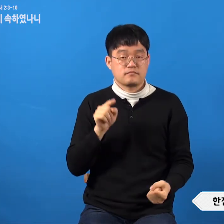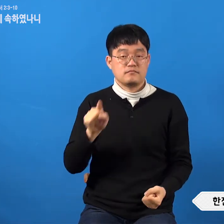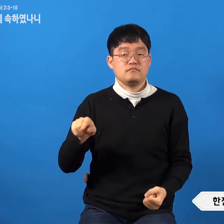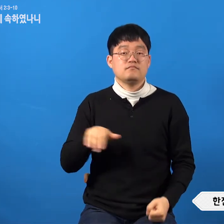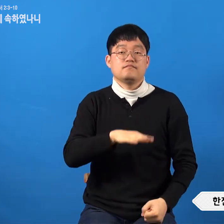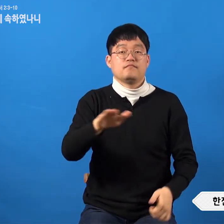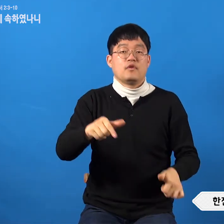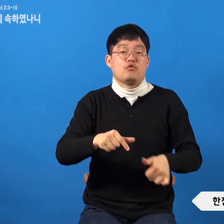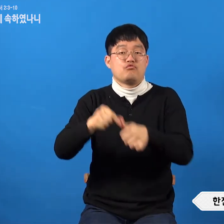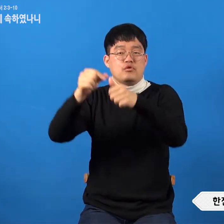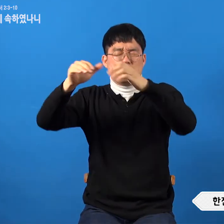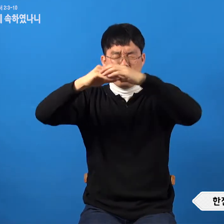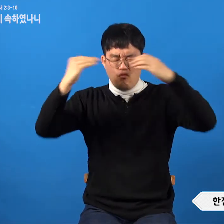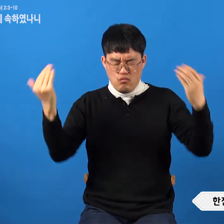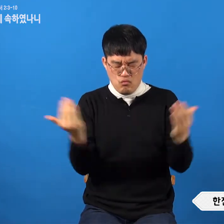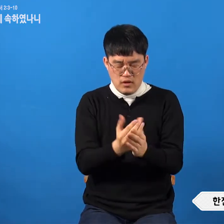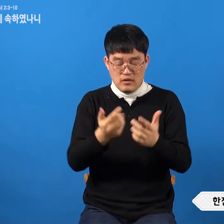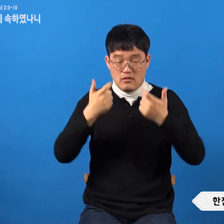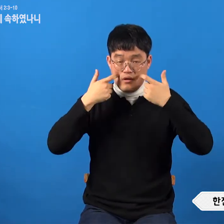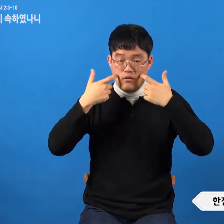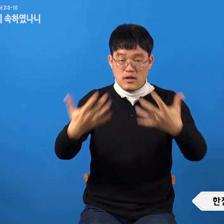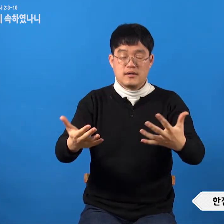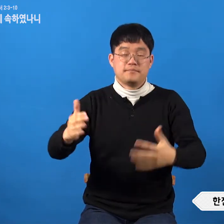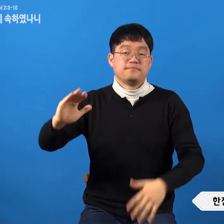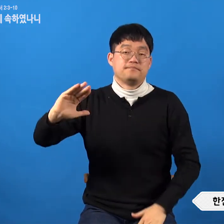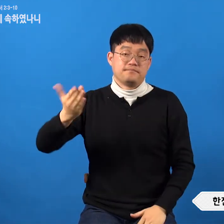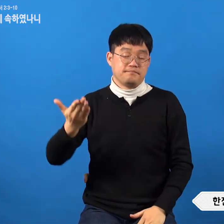그래서 우리의 구원은 확실합니다.